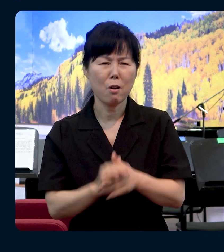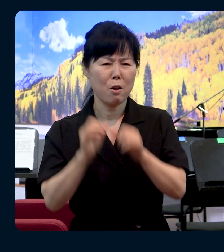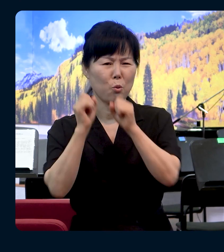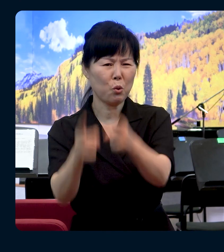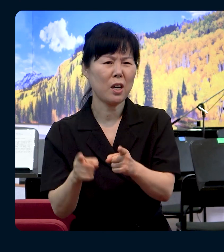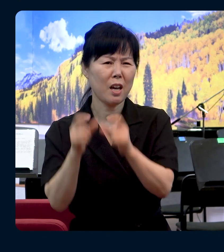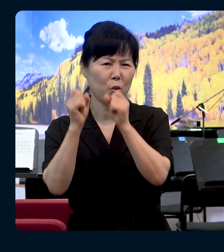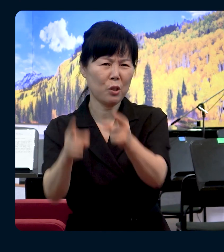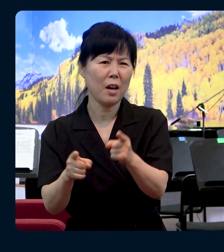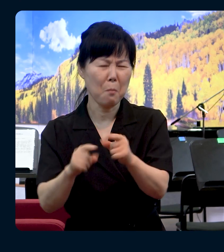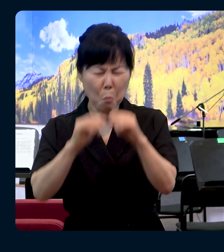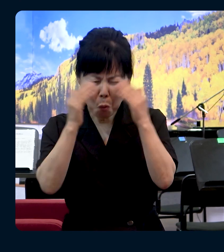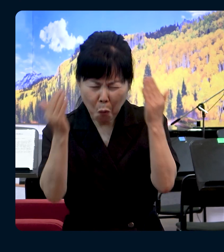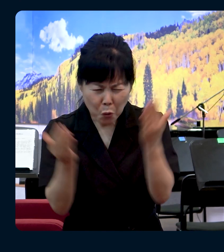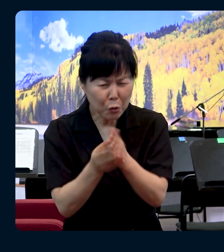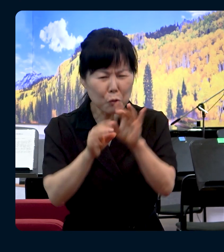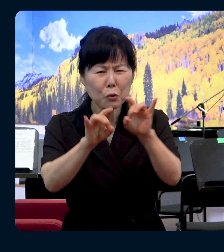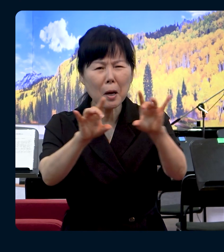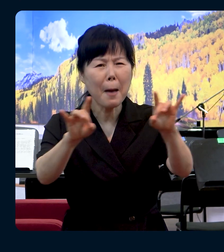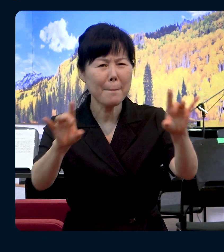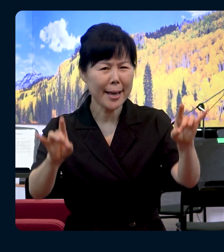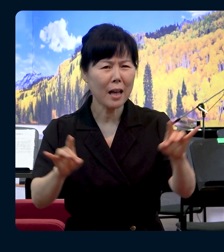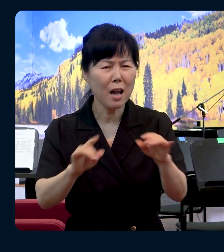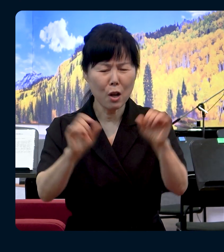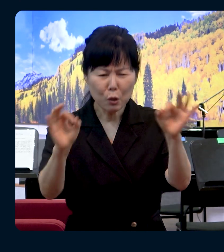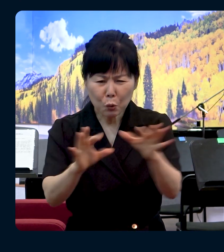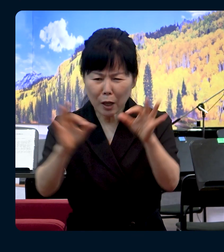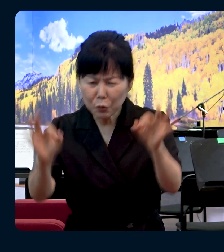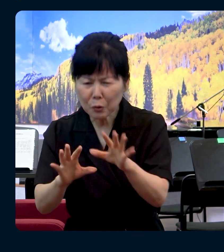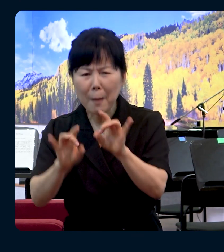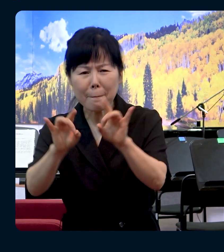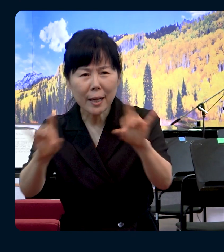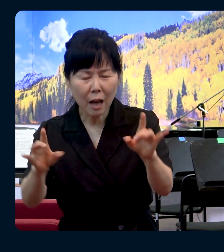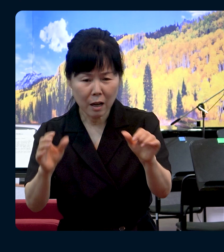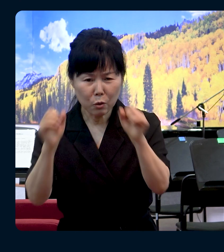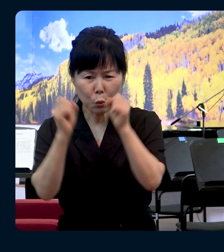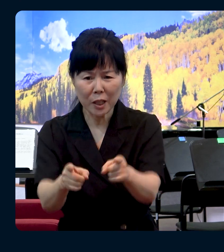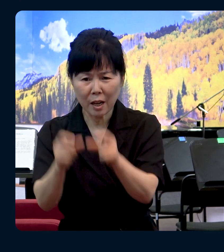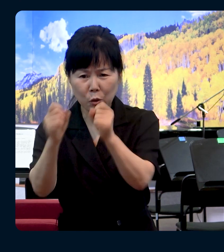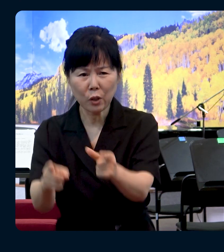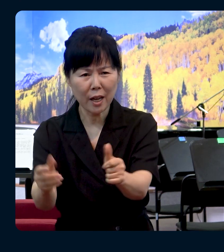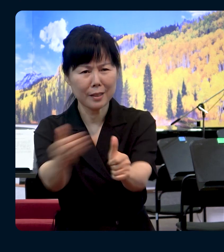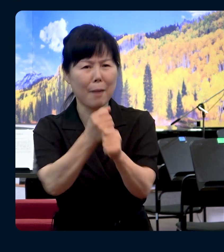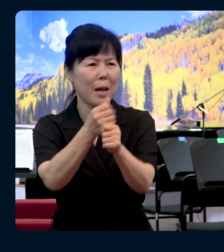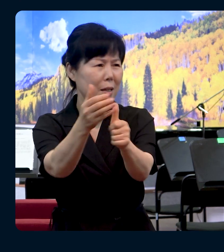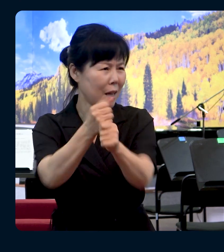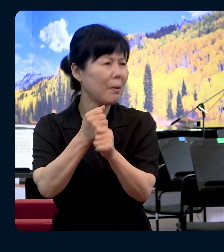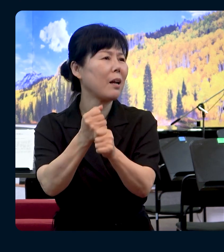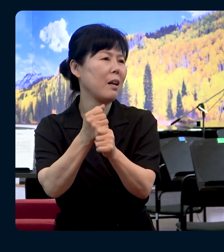썼어요. 그러니까 every opportunity, 모든 기회를 make the most,